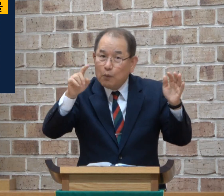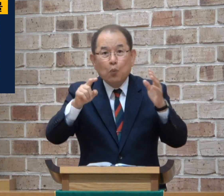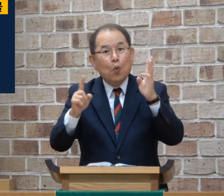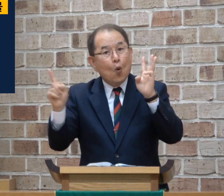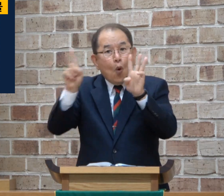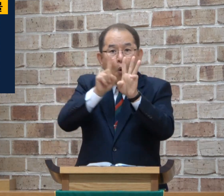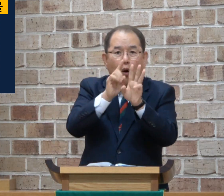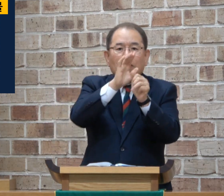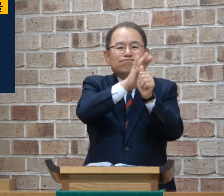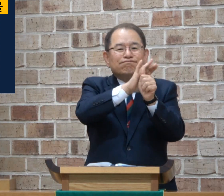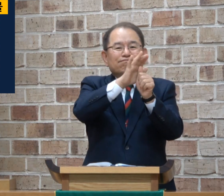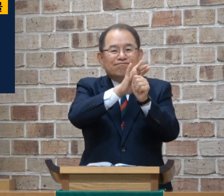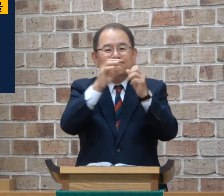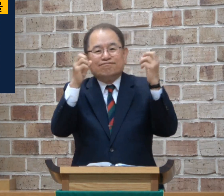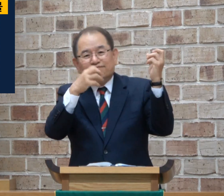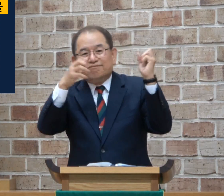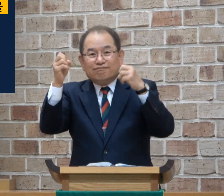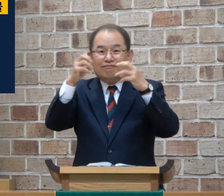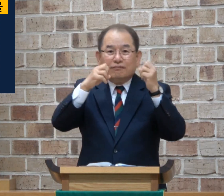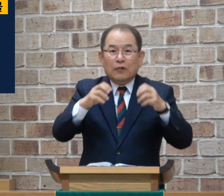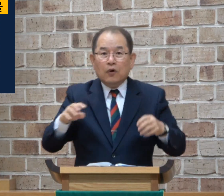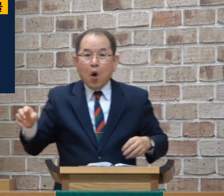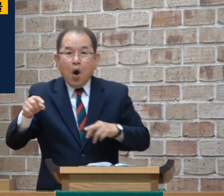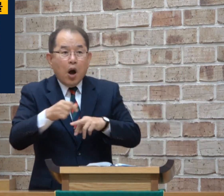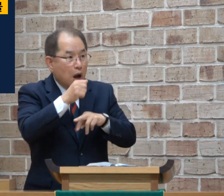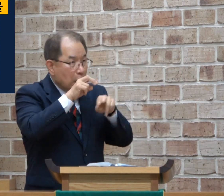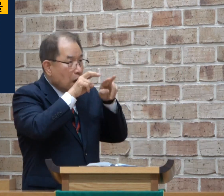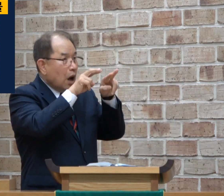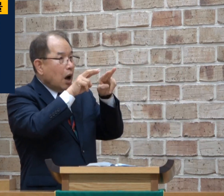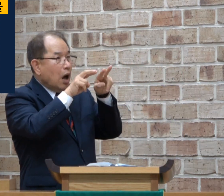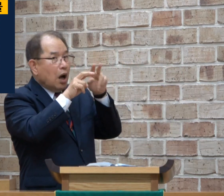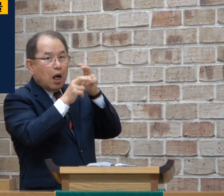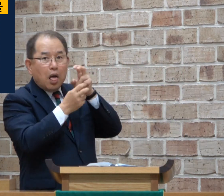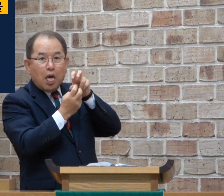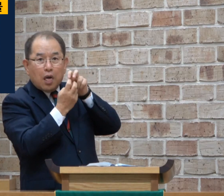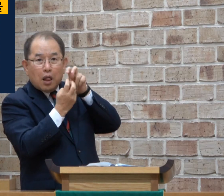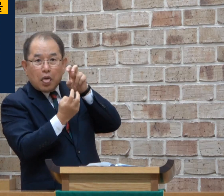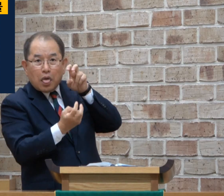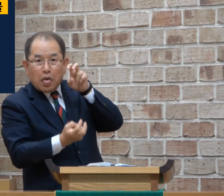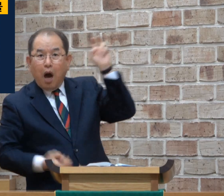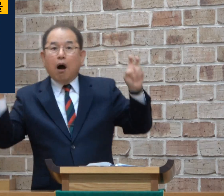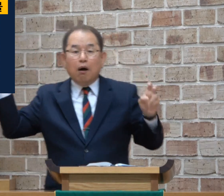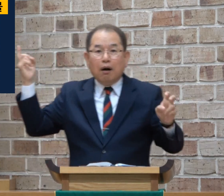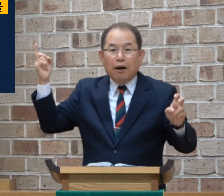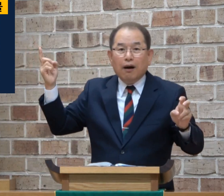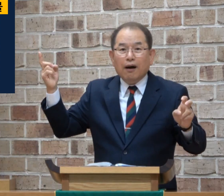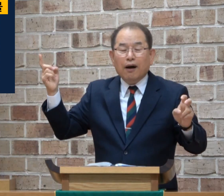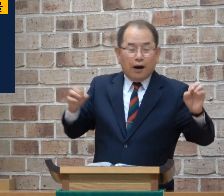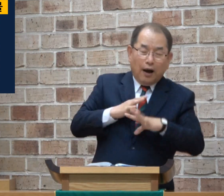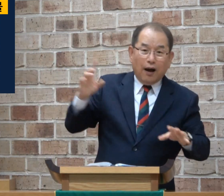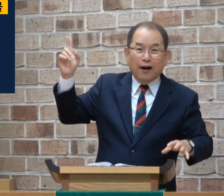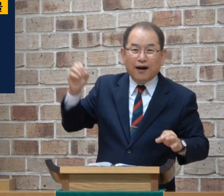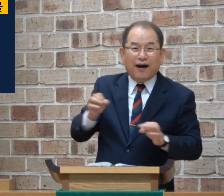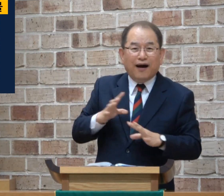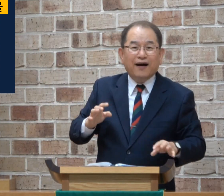함께 대화를 나누는 모습을 보게 되었습니다. 정말 깜짝 놀랄 만한 일입니다.